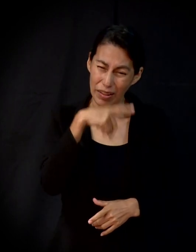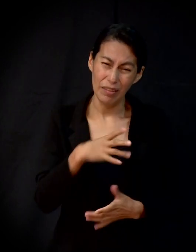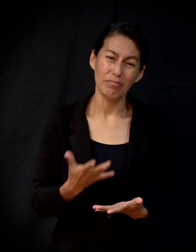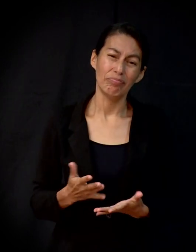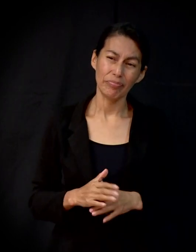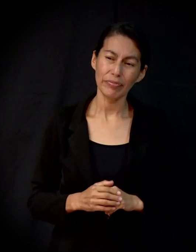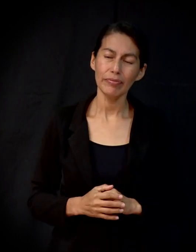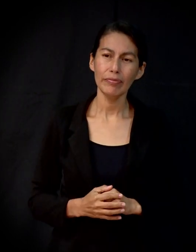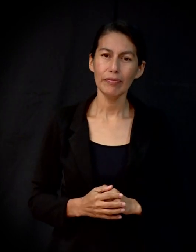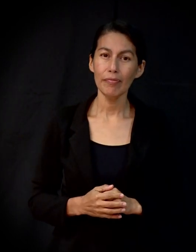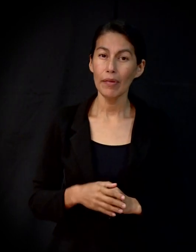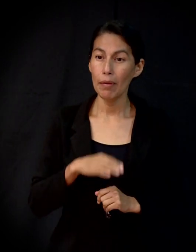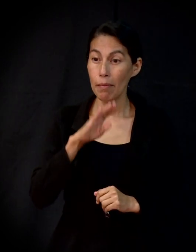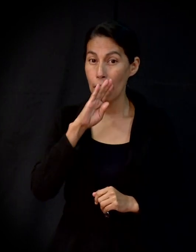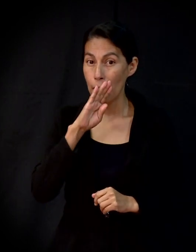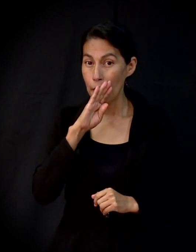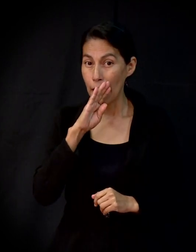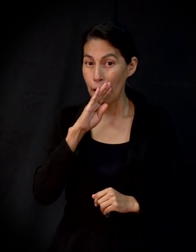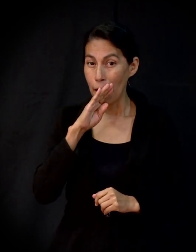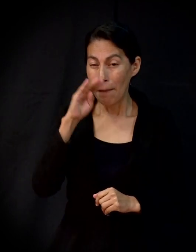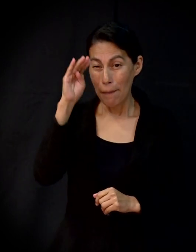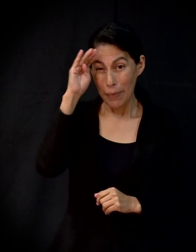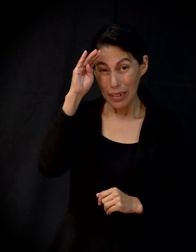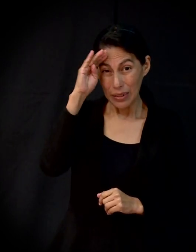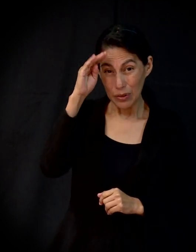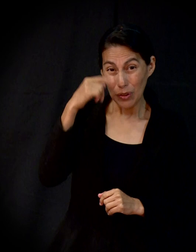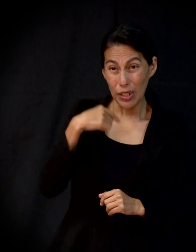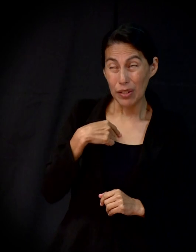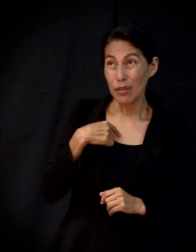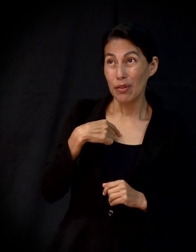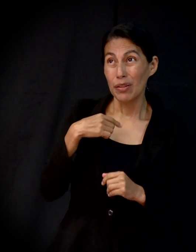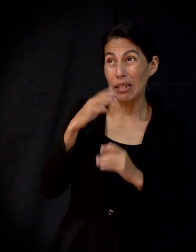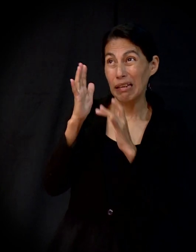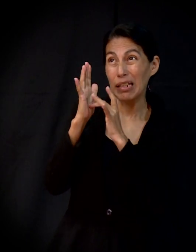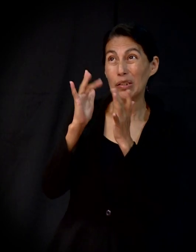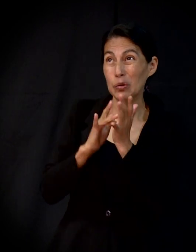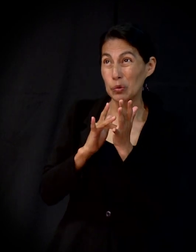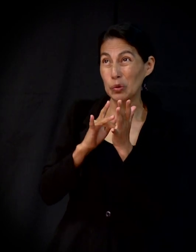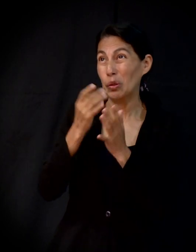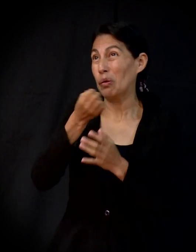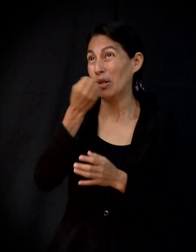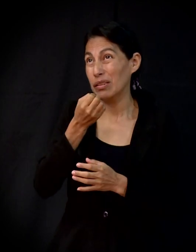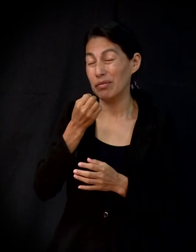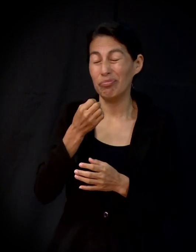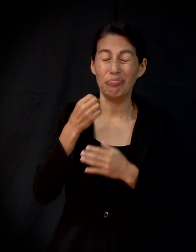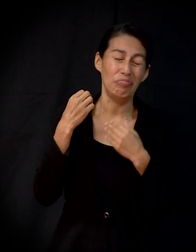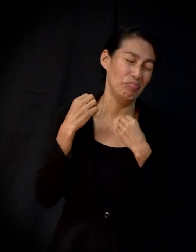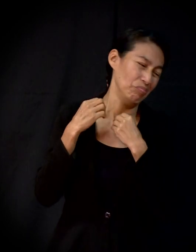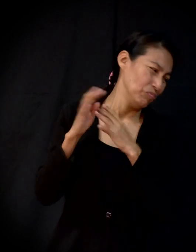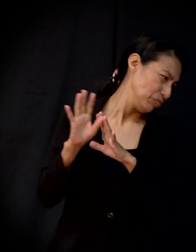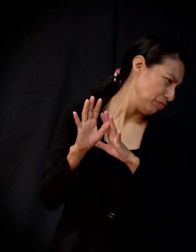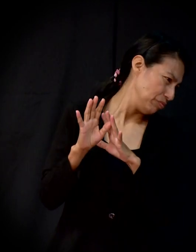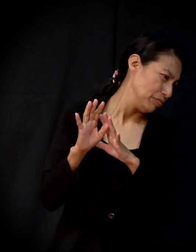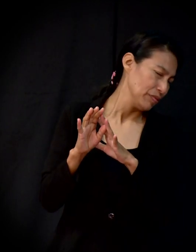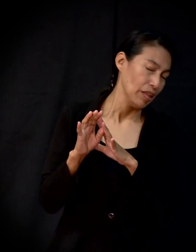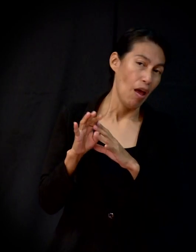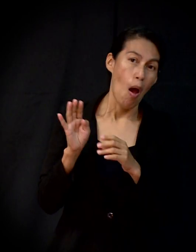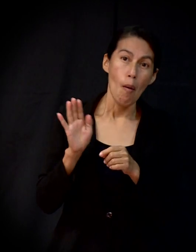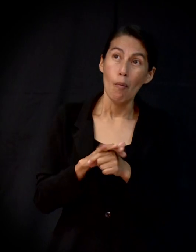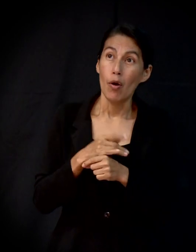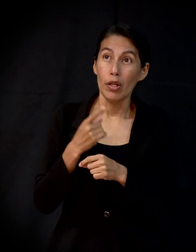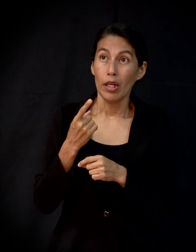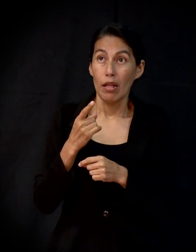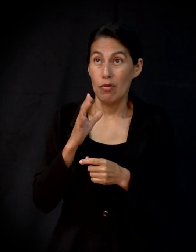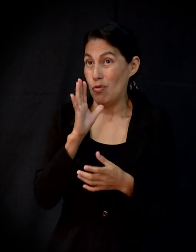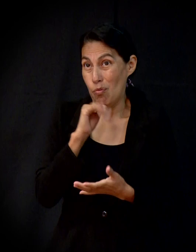preocupó de la noche. Mi mamá se preocupó que era decepcionante que estuve de la noche. Porque era imposible